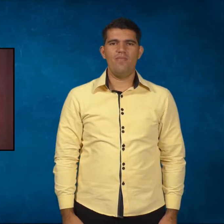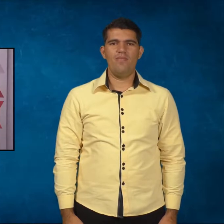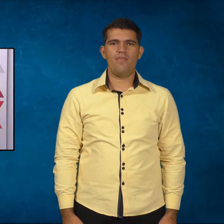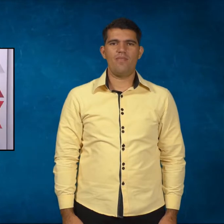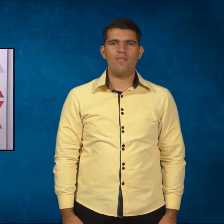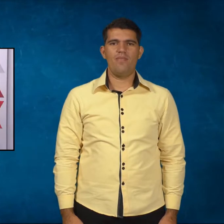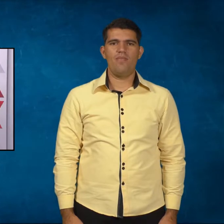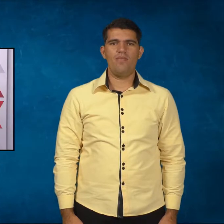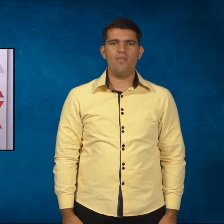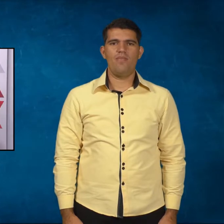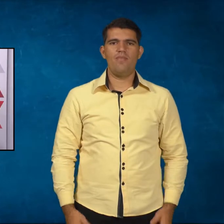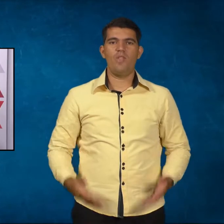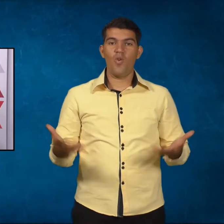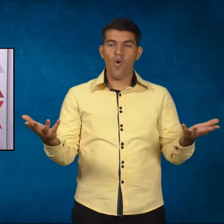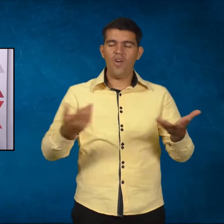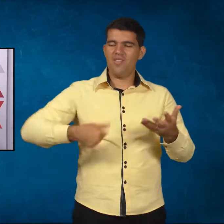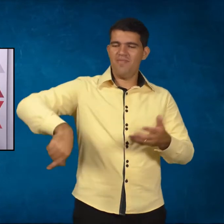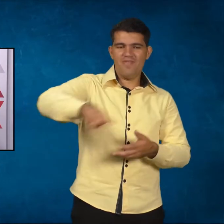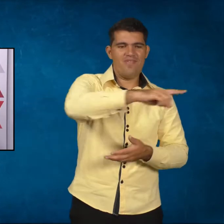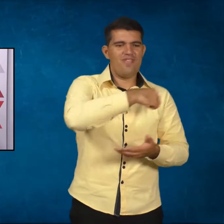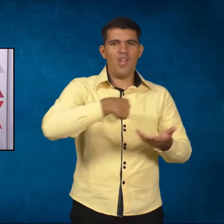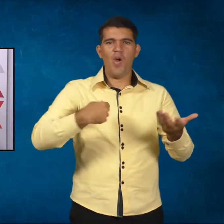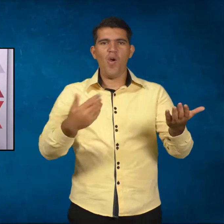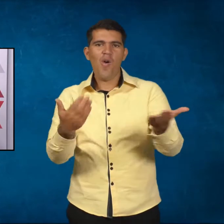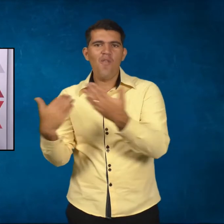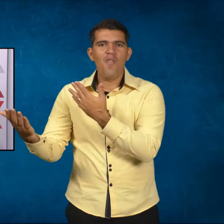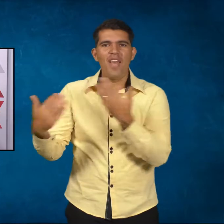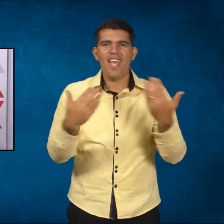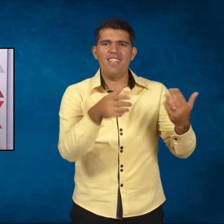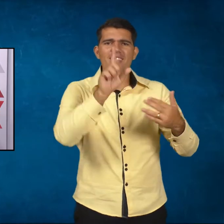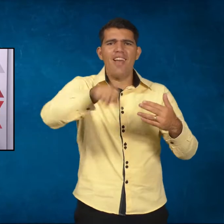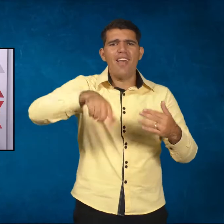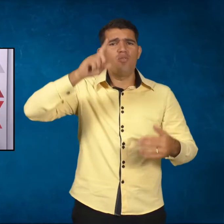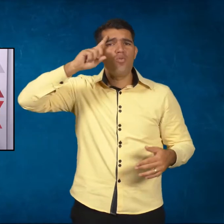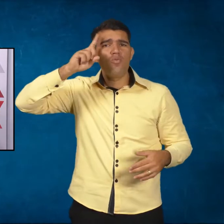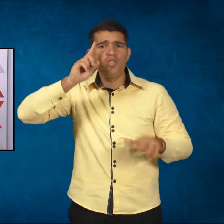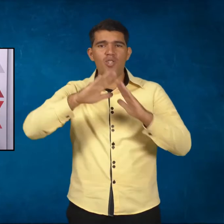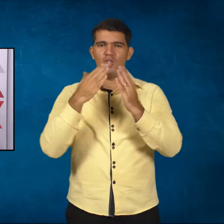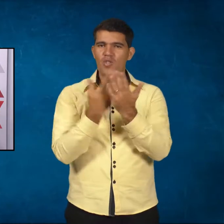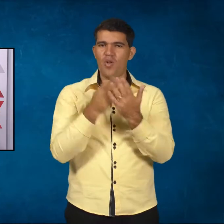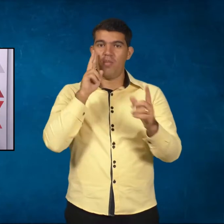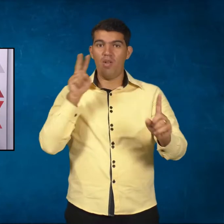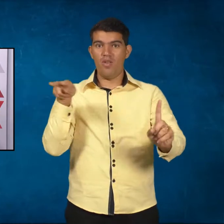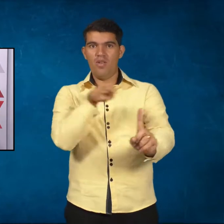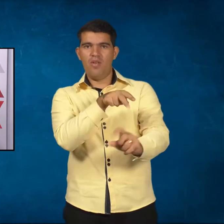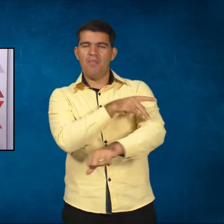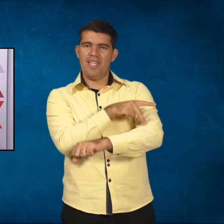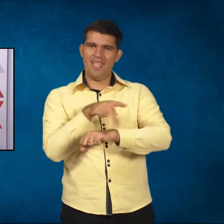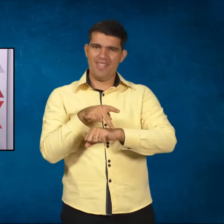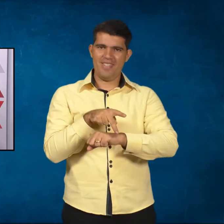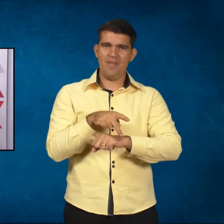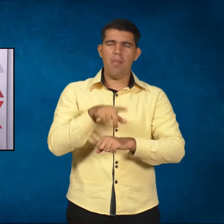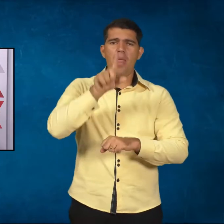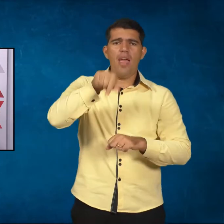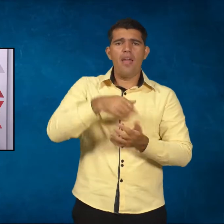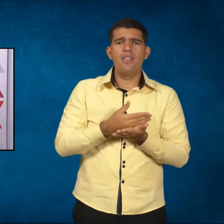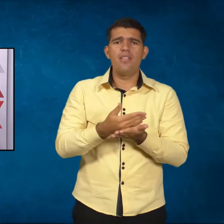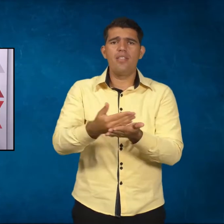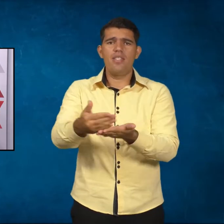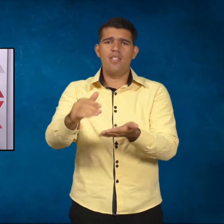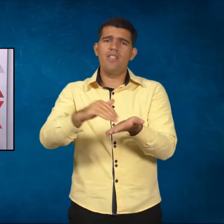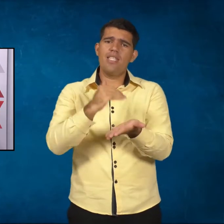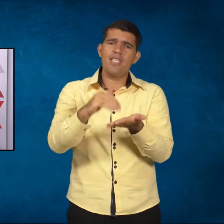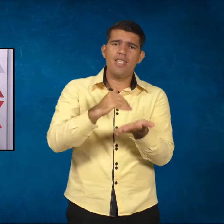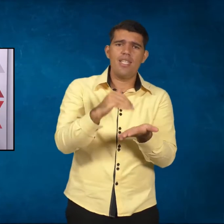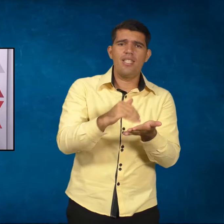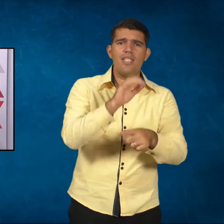aí a roda de conversa é um programa que debate temas do cotidiano escolar sobre a perspectiva pedagógica é uma iniciativa